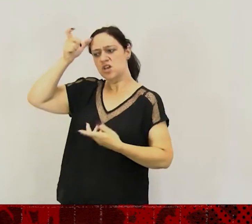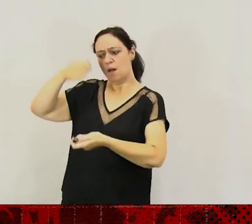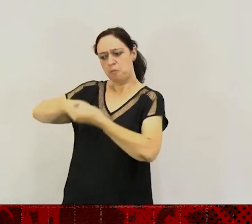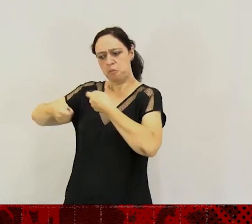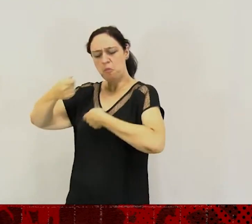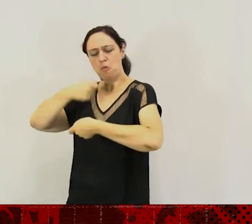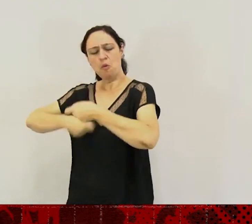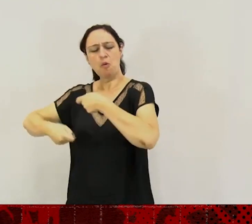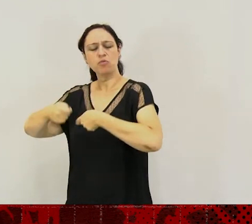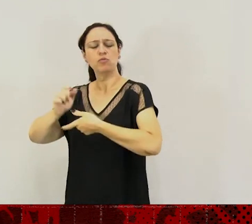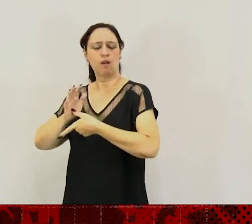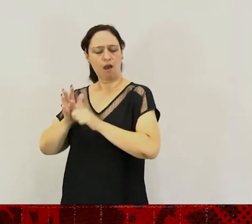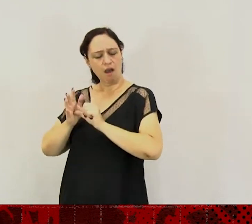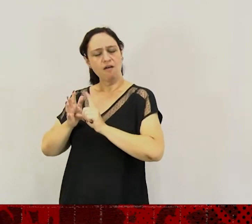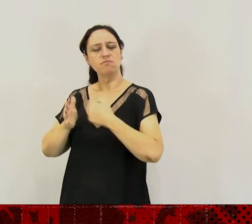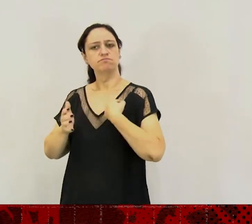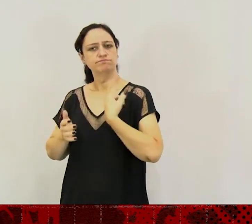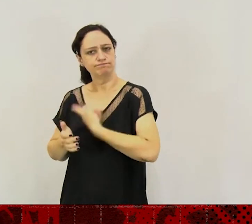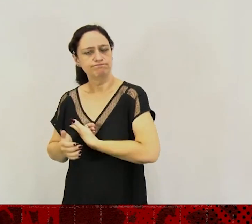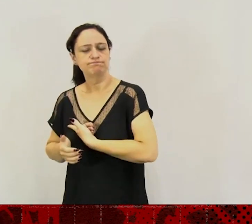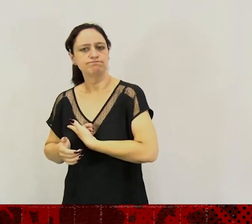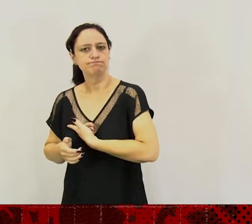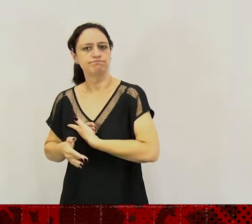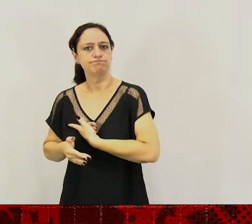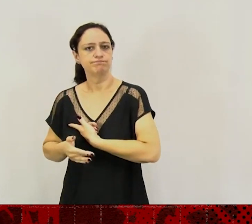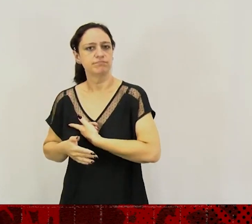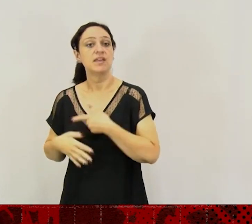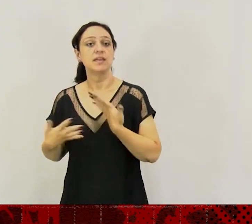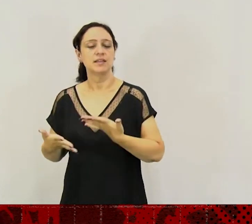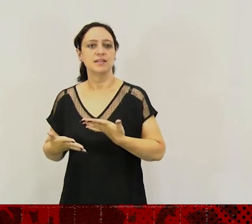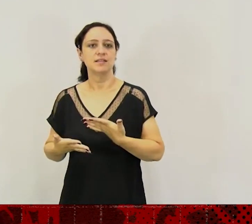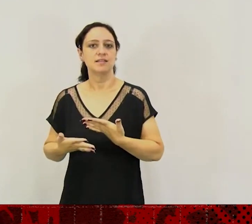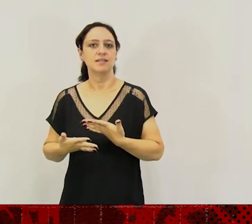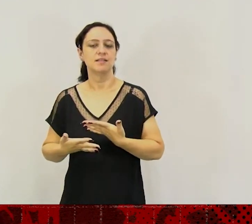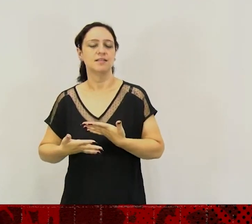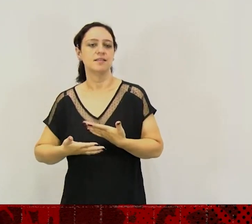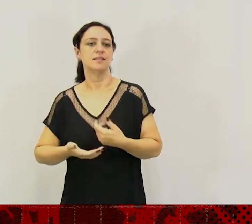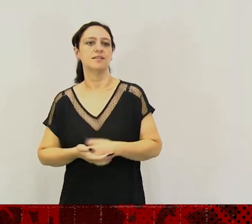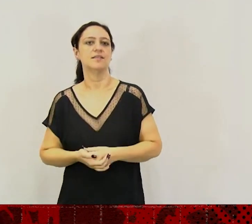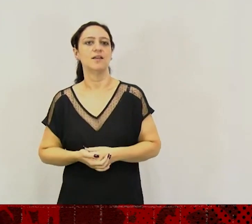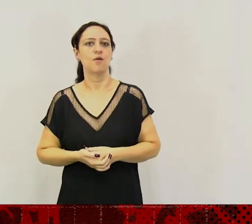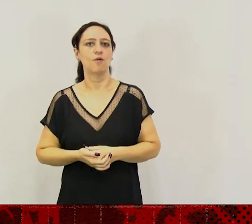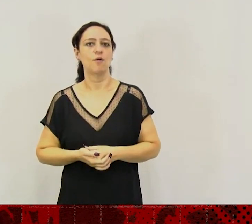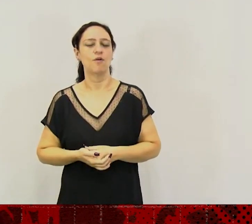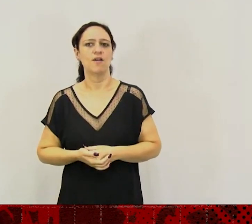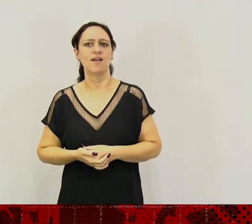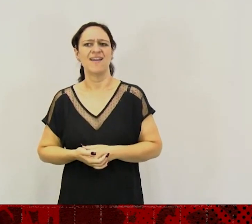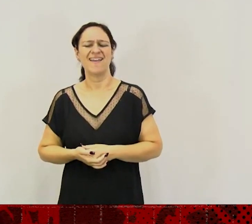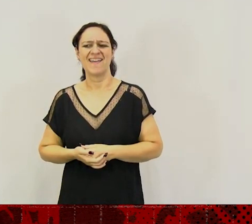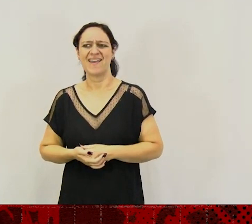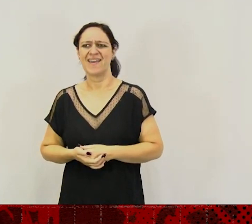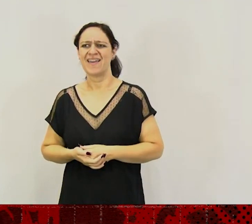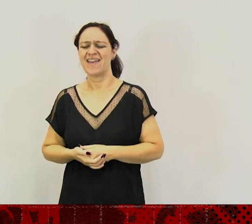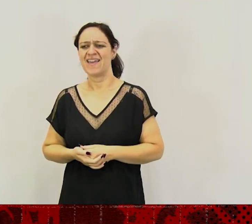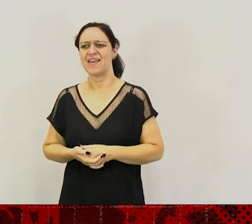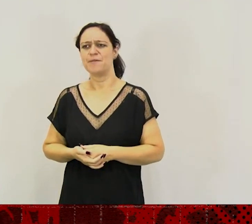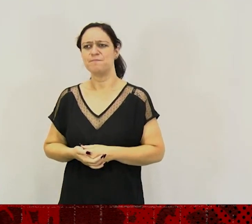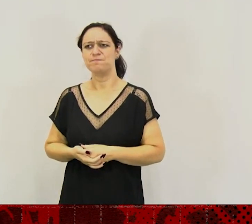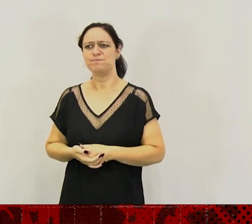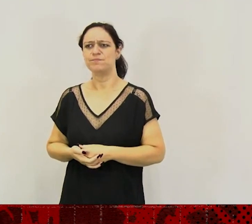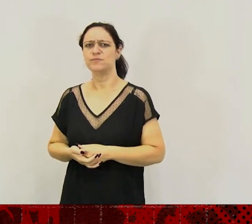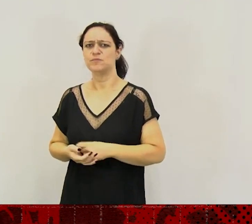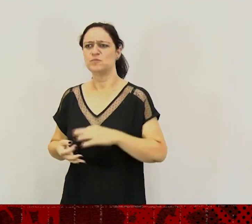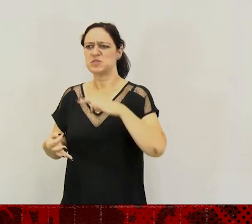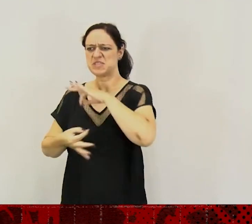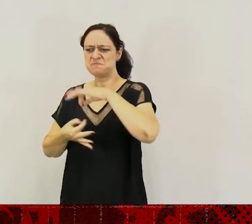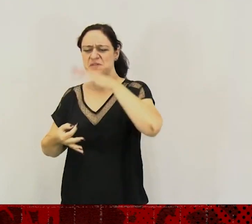isso. E ele fala, esse é um espírito que atua nos filhos da